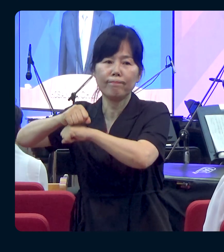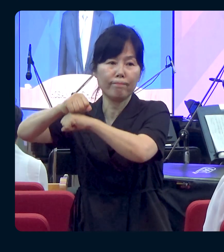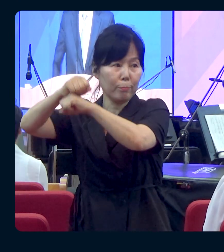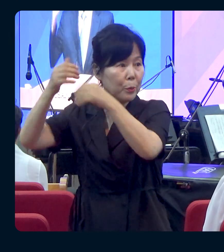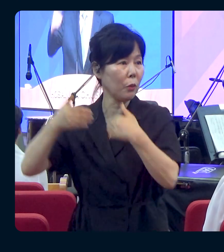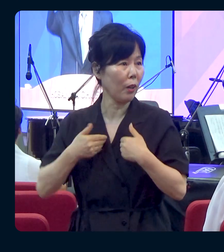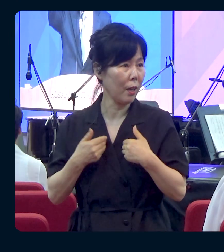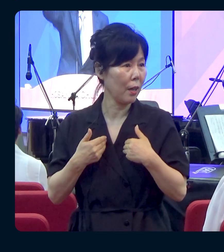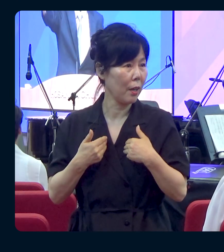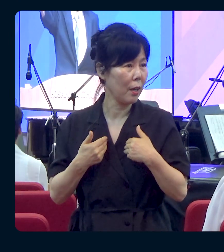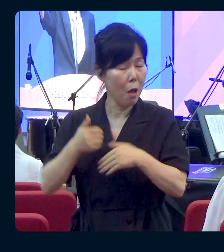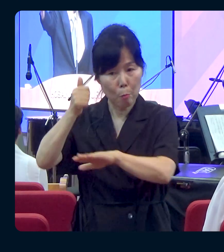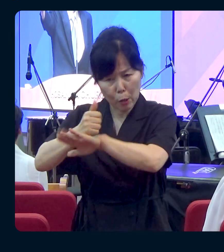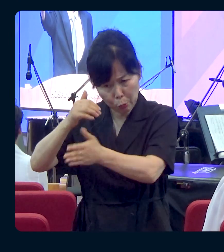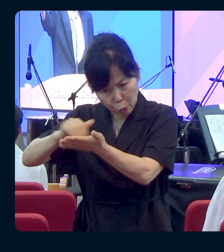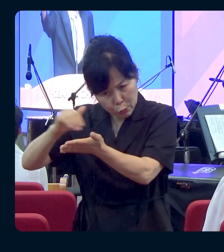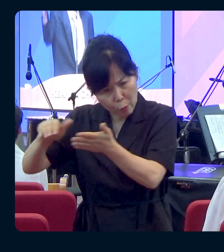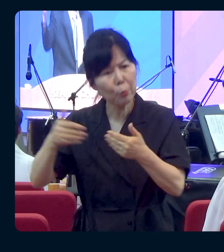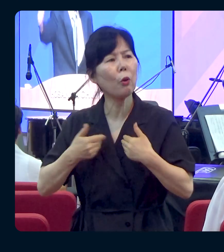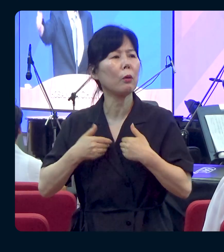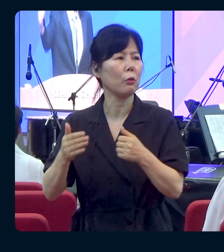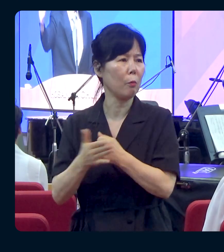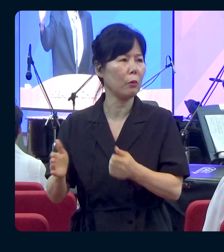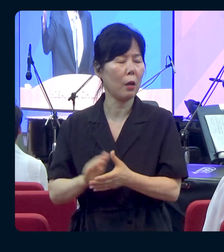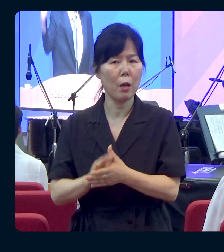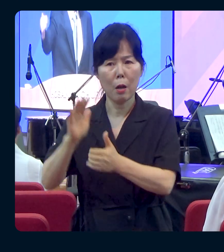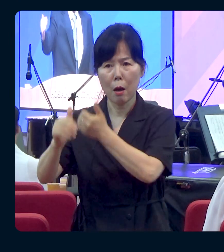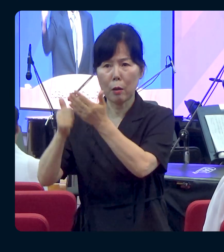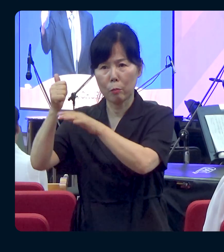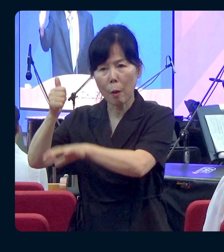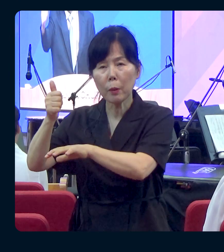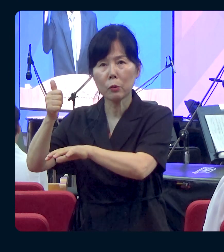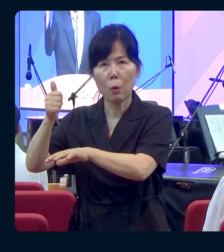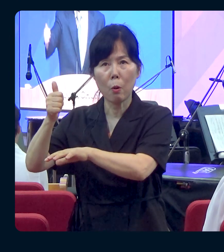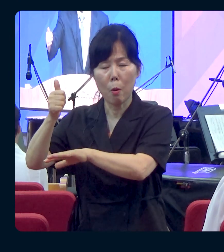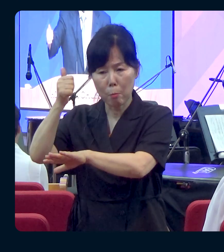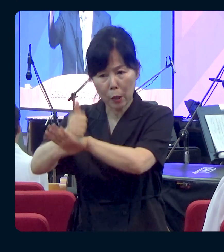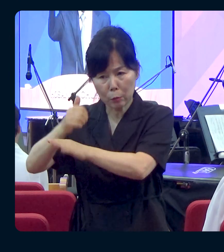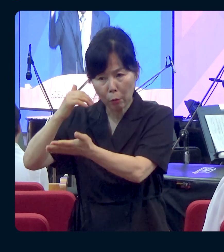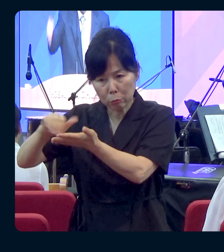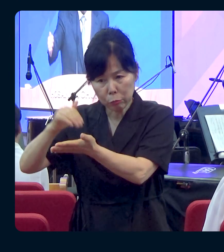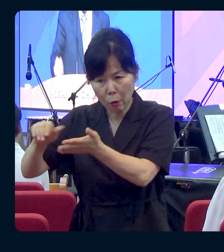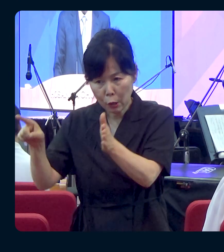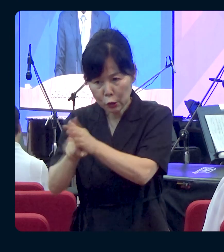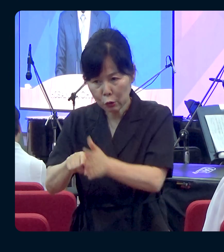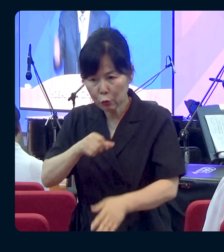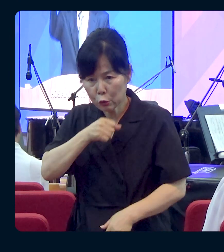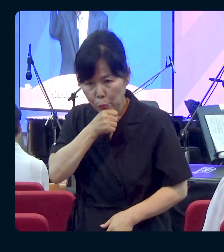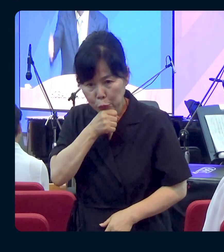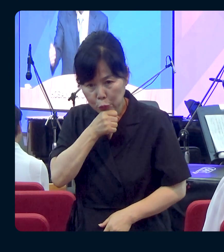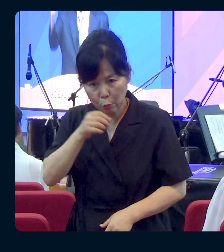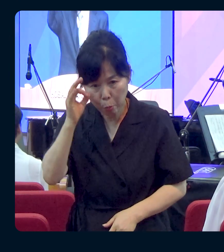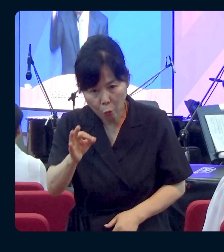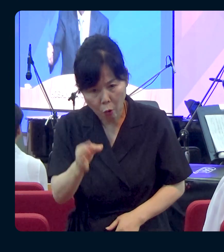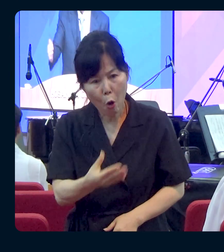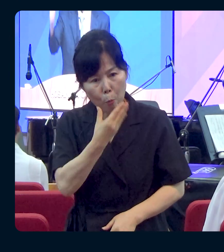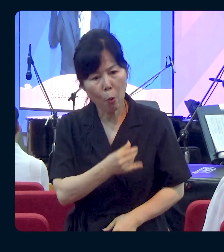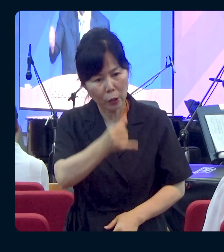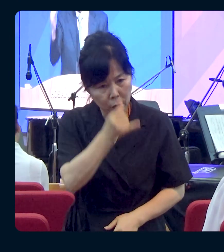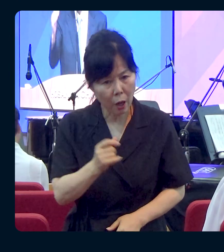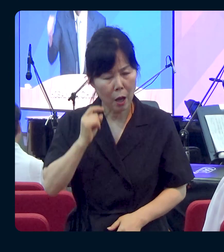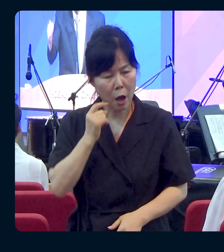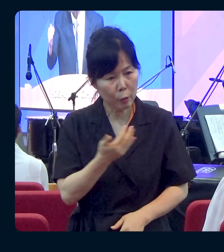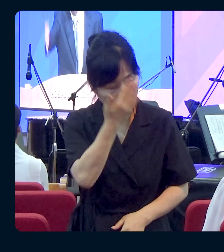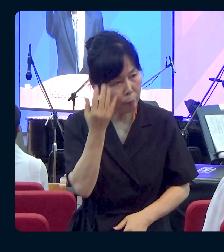영적 크레딧 스코어를 쌓아가야 하는 거예요. 결산해야 하니까 그때 하나님께서 정말 우리의 이 영적